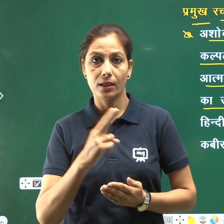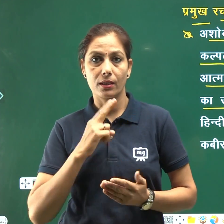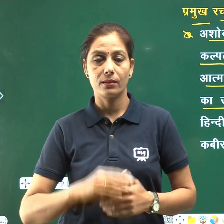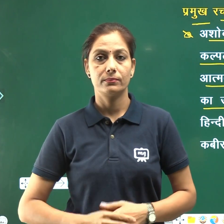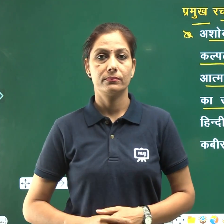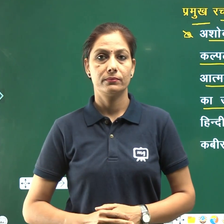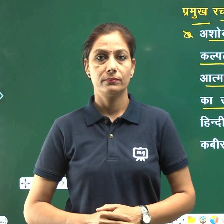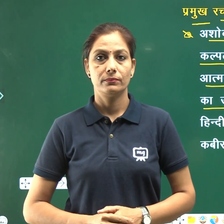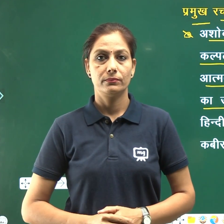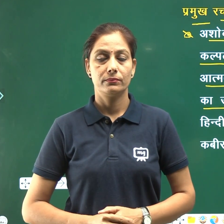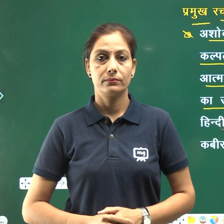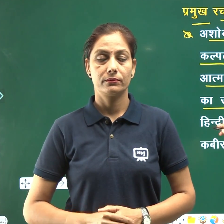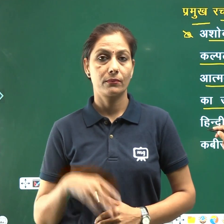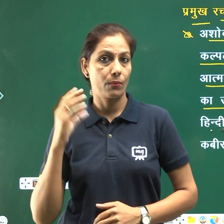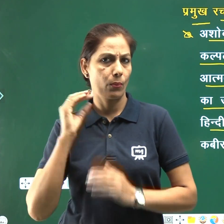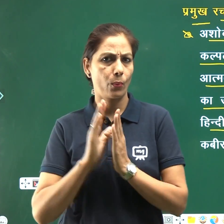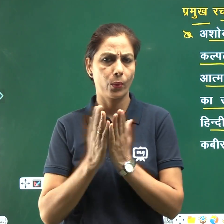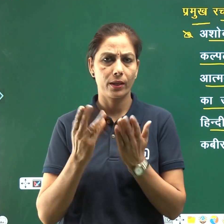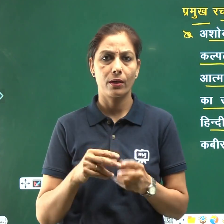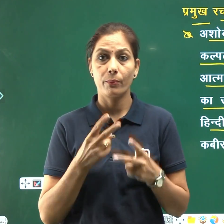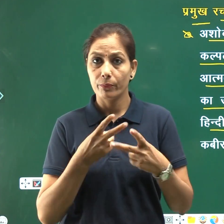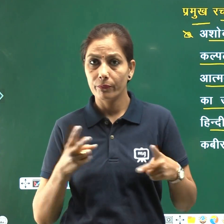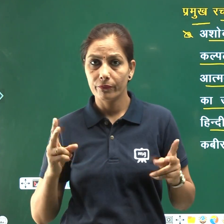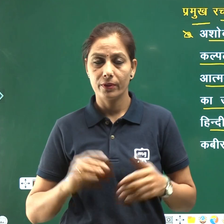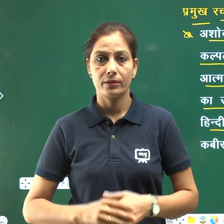विकास, हिंदी साहित्य की भूमिका,